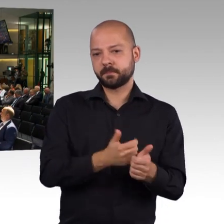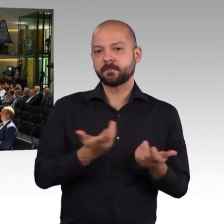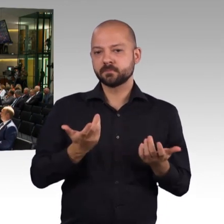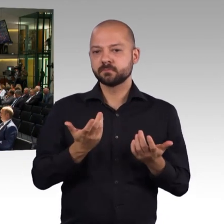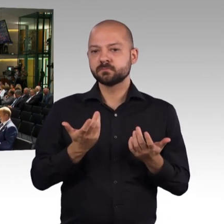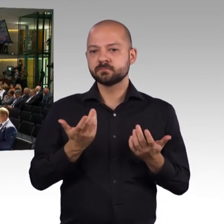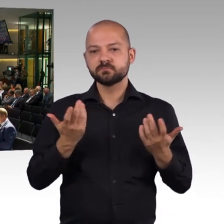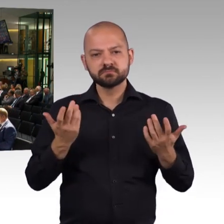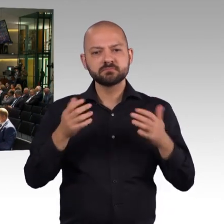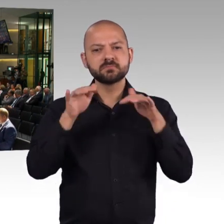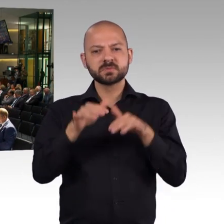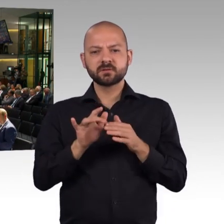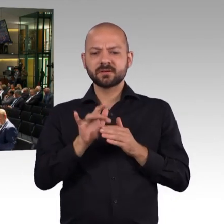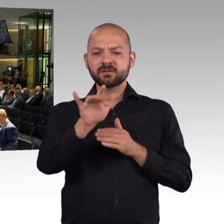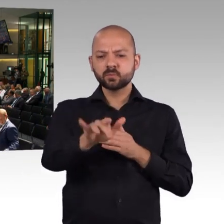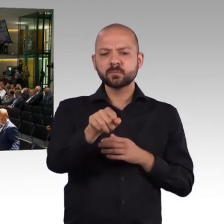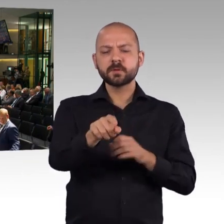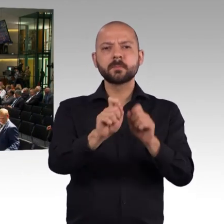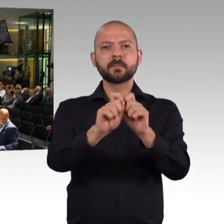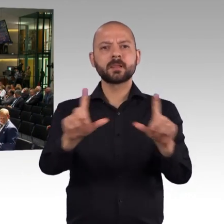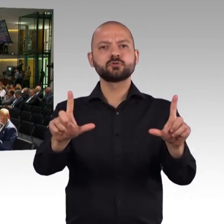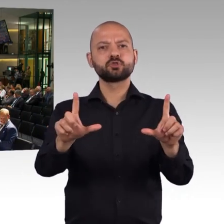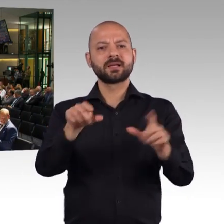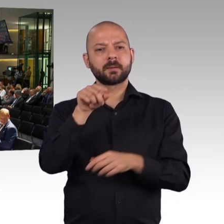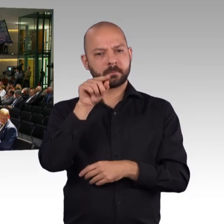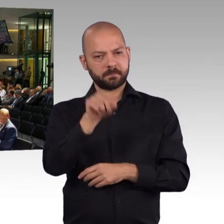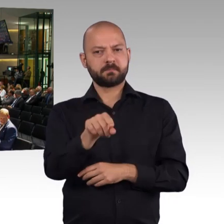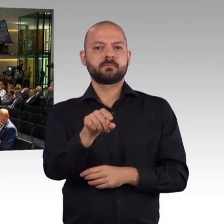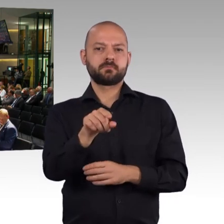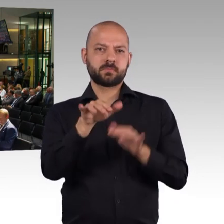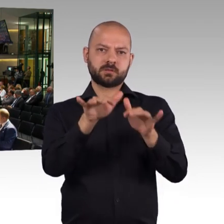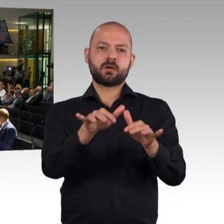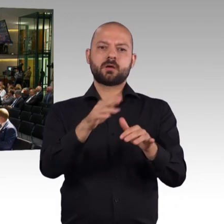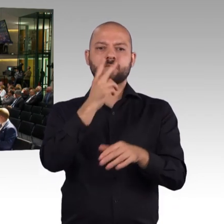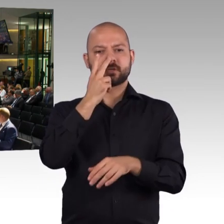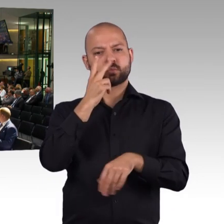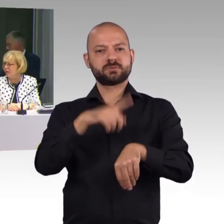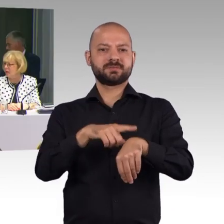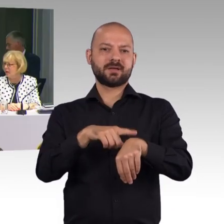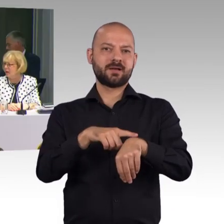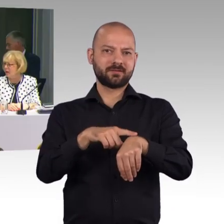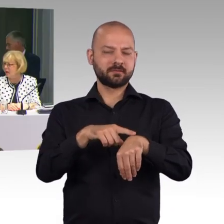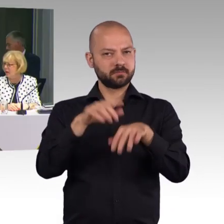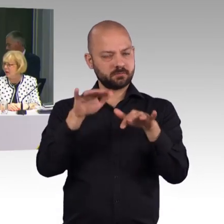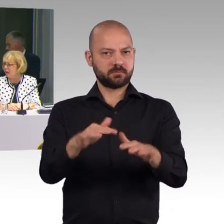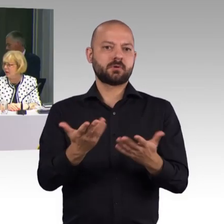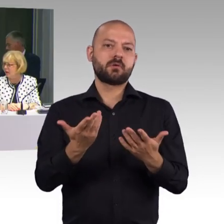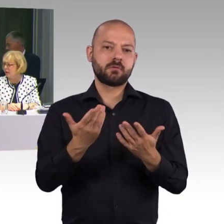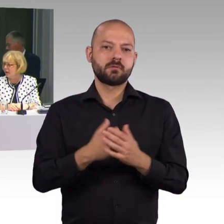darauf, ich bin ja gehalten, auf die Einhaltung der Redezeit zu achten.